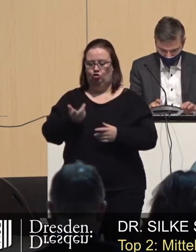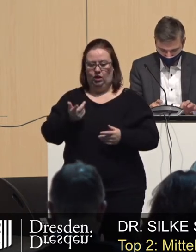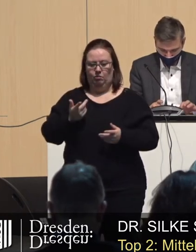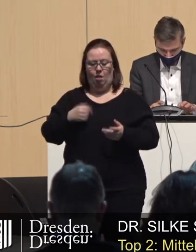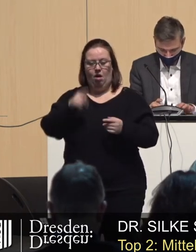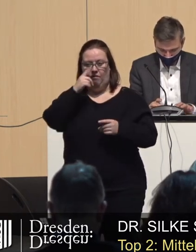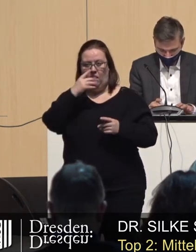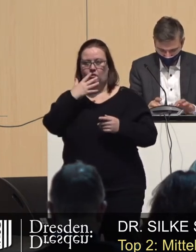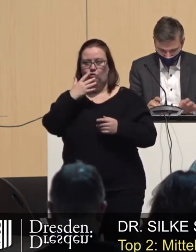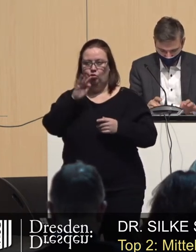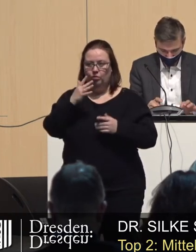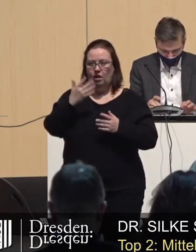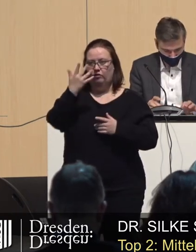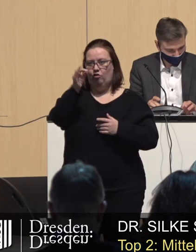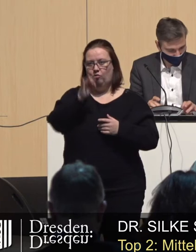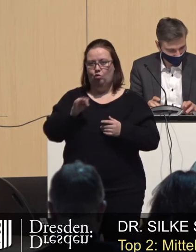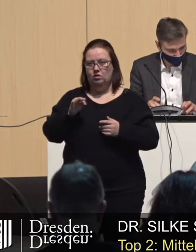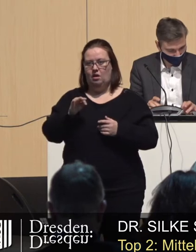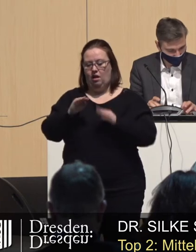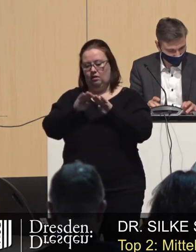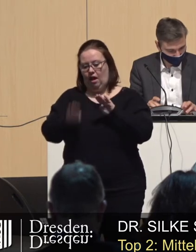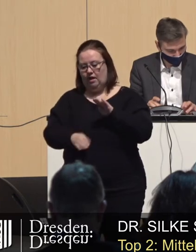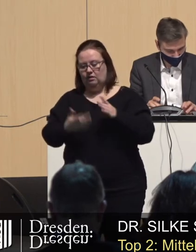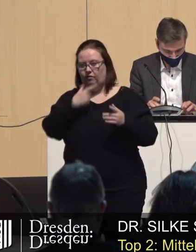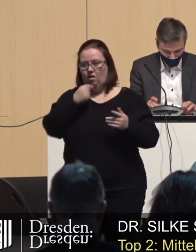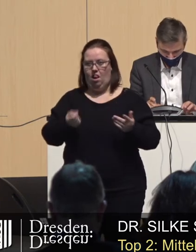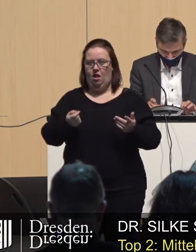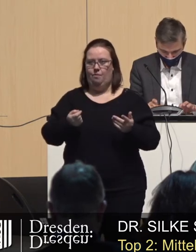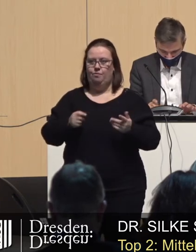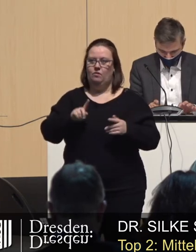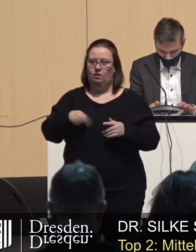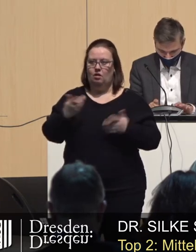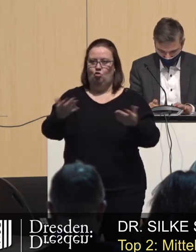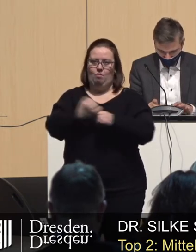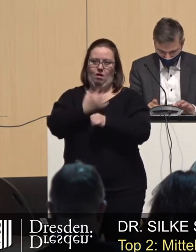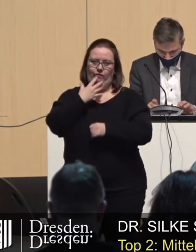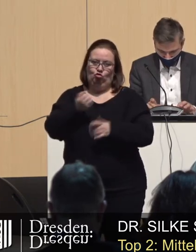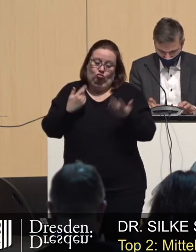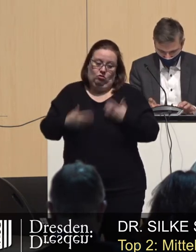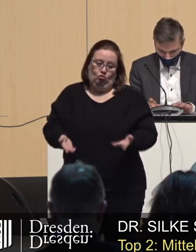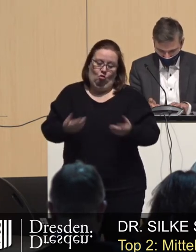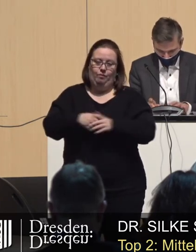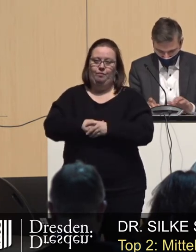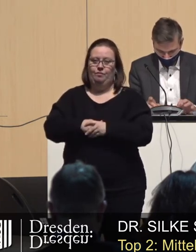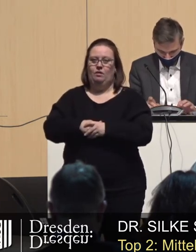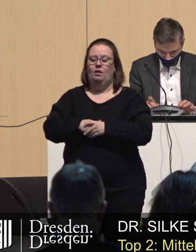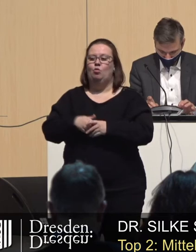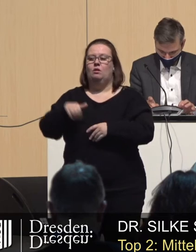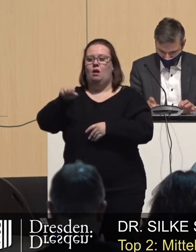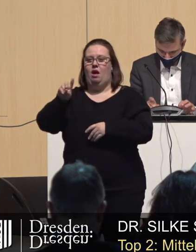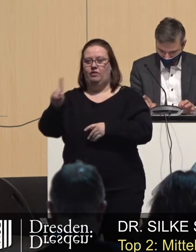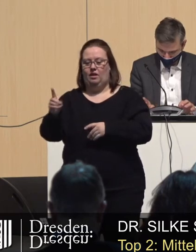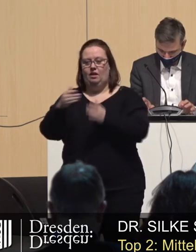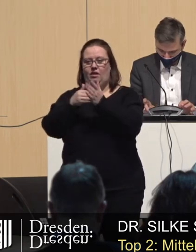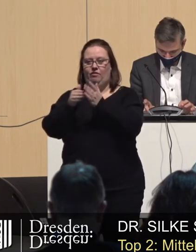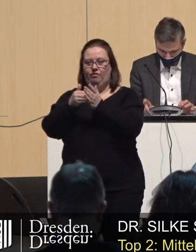man aber unbedingt die 5%-Hürde nach unten reißen will, dann muss man das wohl so machen und nicht anders. Die AfD wird